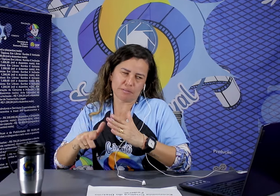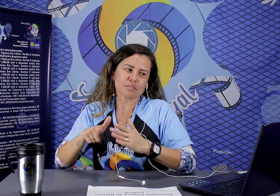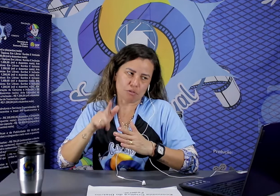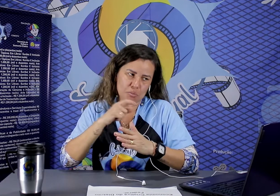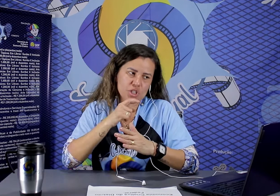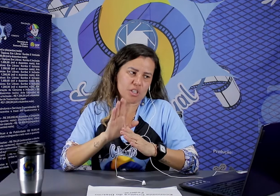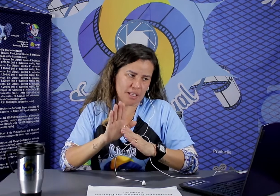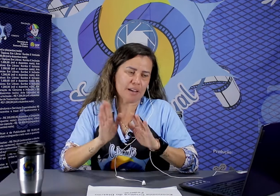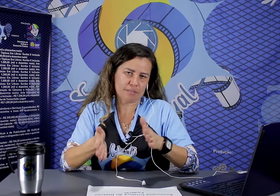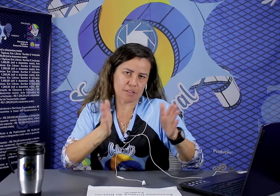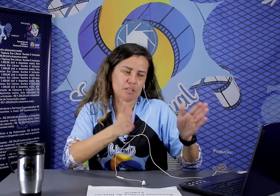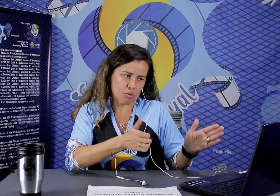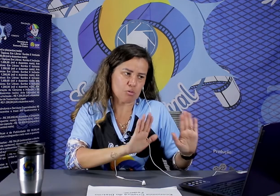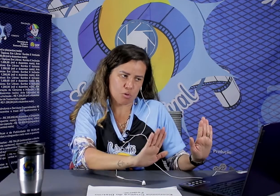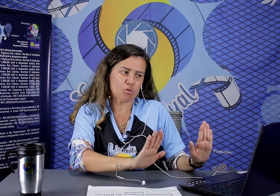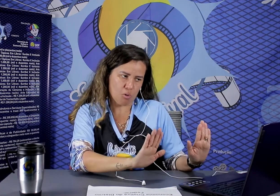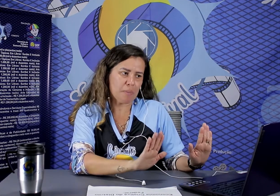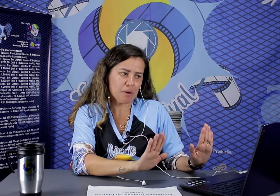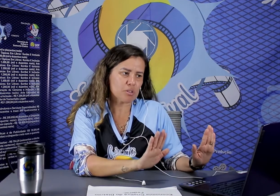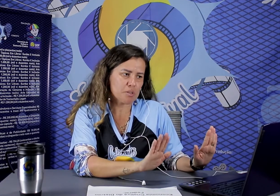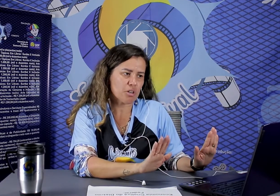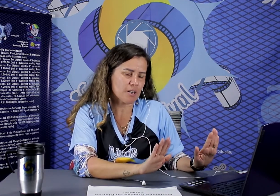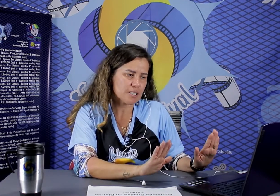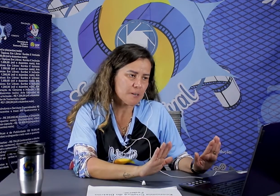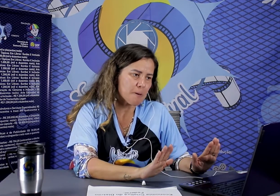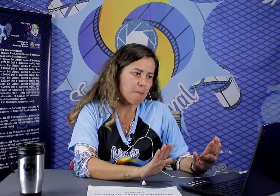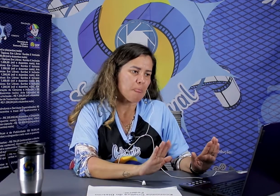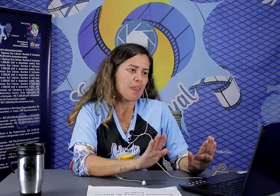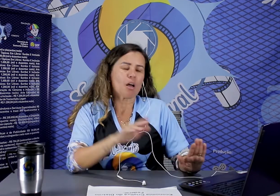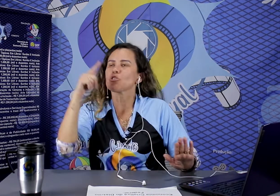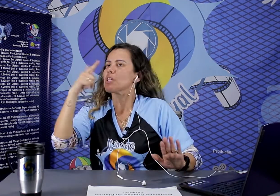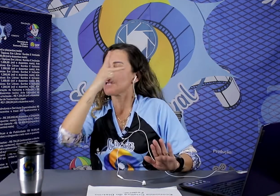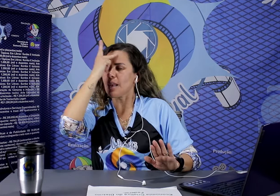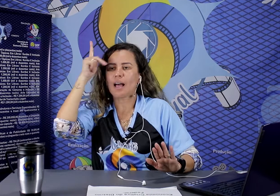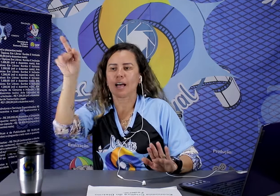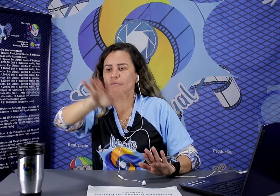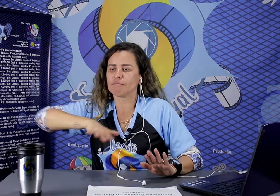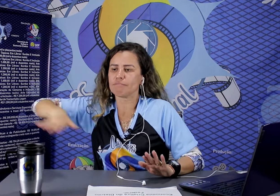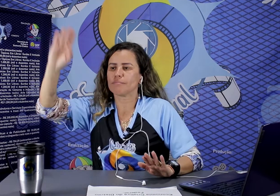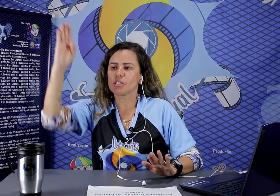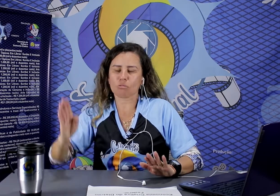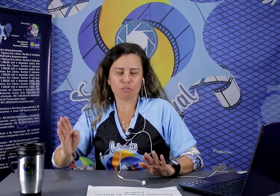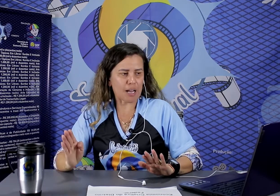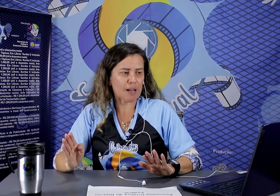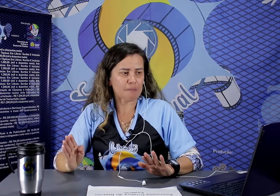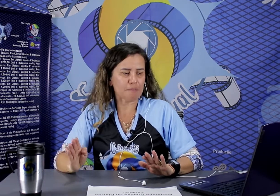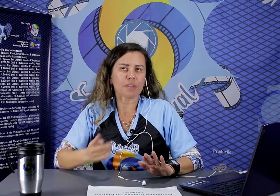vou mentir, tá? Tô com a pergunta mentirosa. Tinha ninguém lá, nesse lugar.